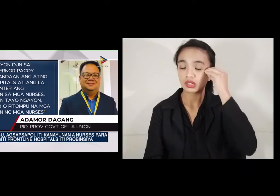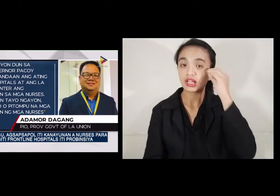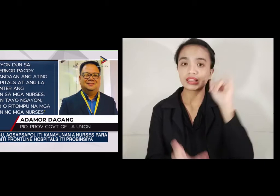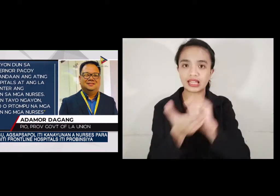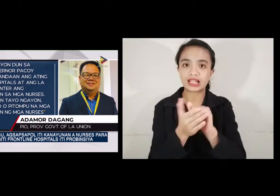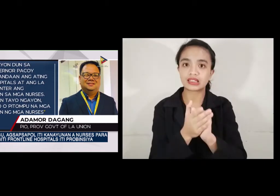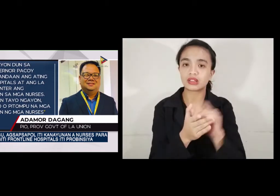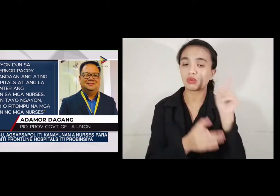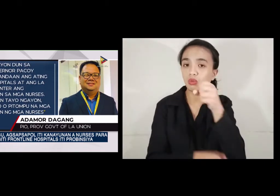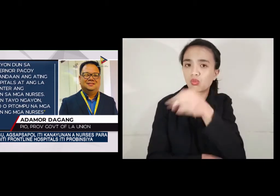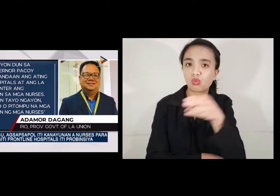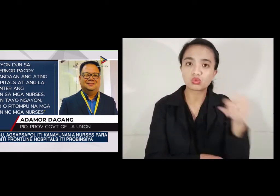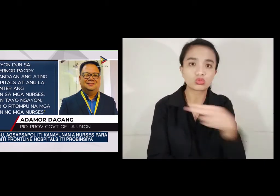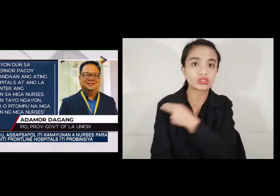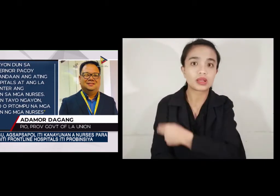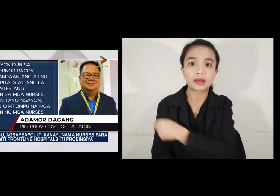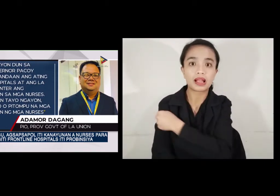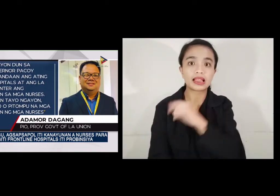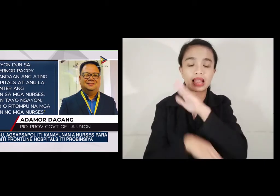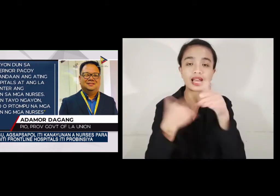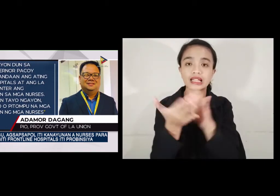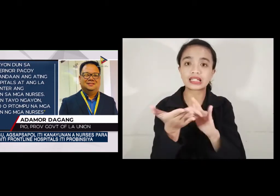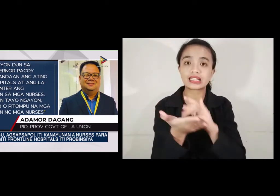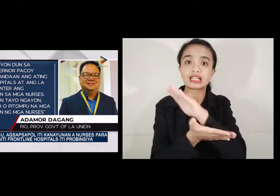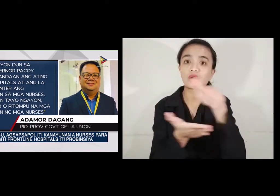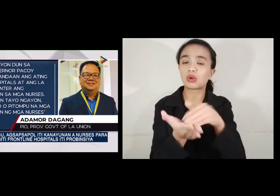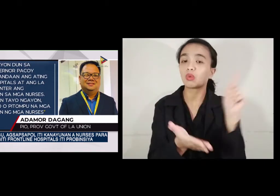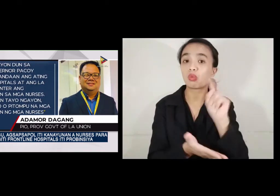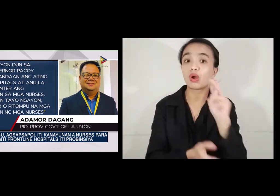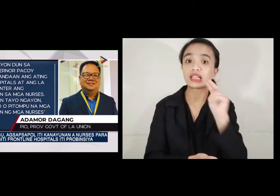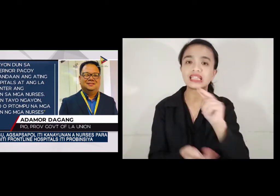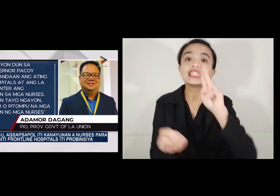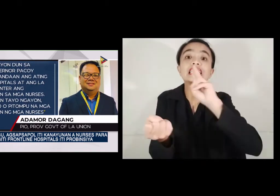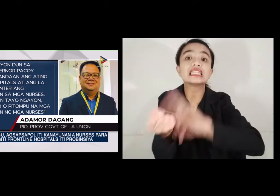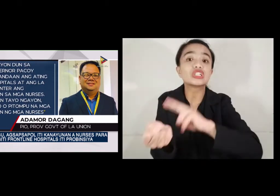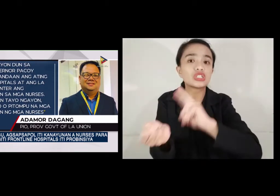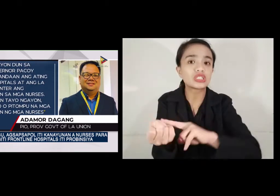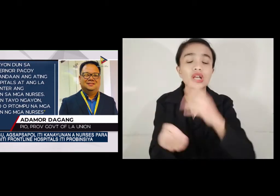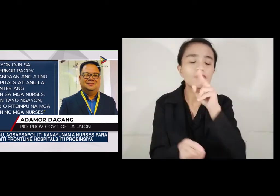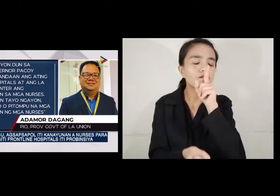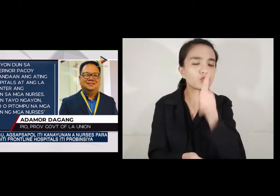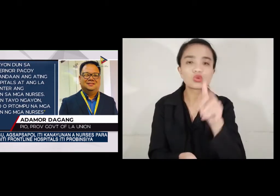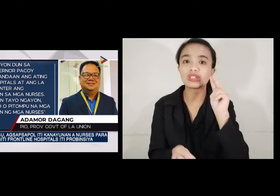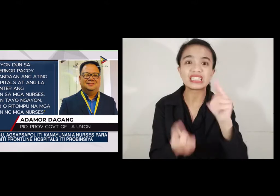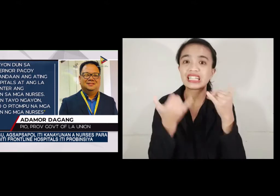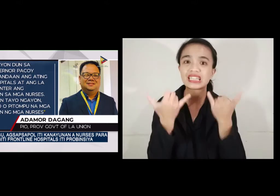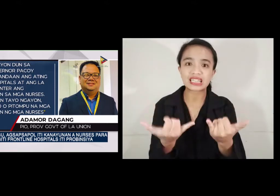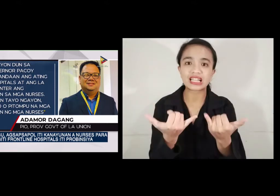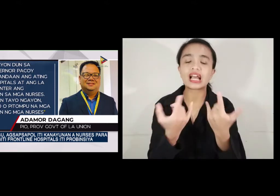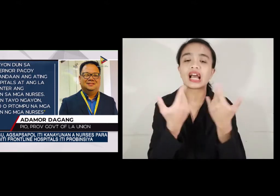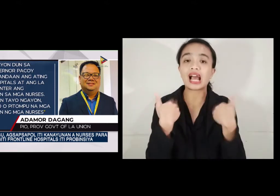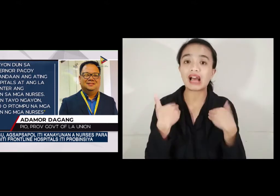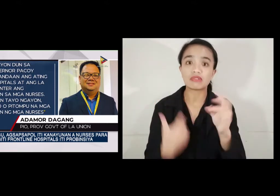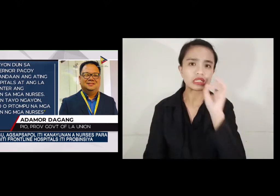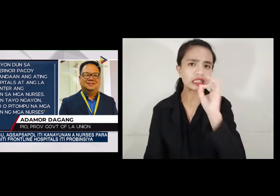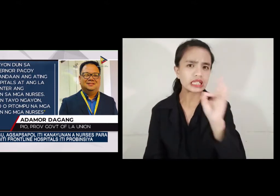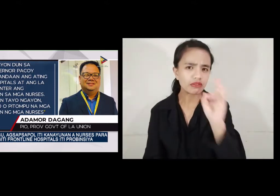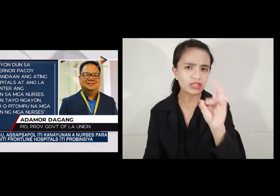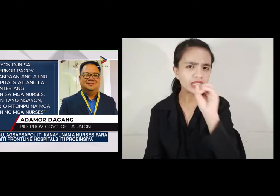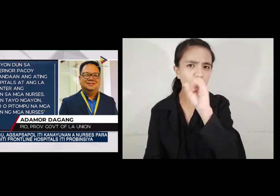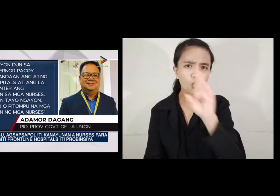district hospitals at ang La Union Medical Center ang pangangailangan sa mga nurses. Nangangailangan tayo ngayon, meron tayong